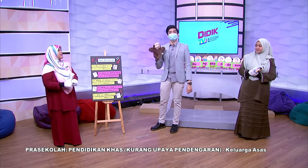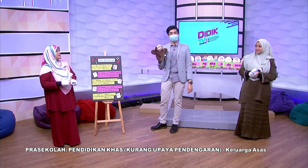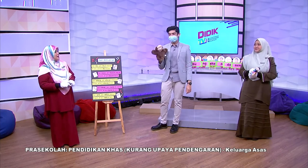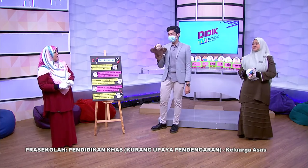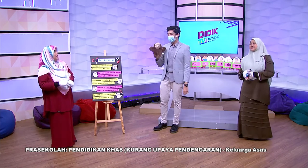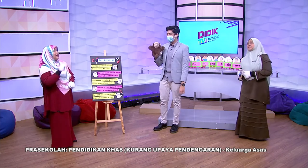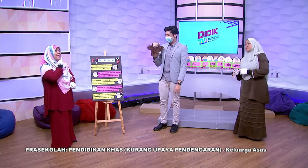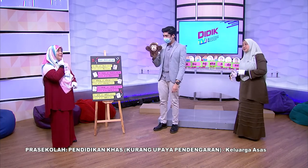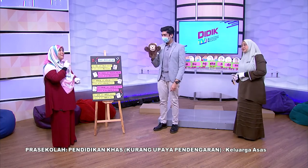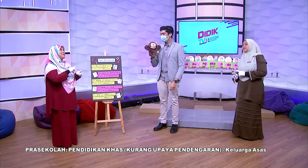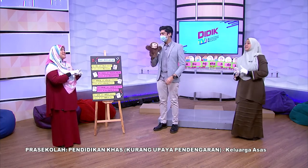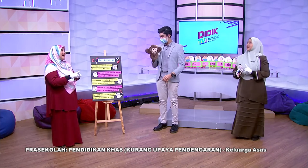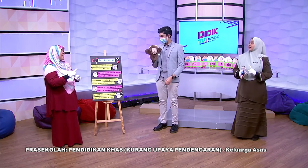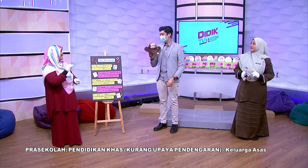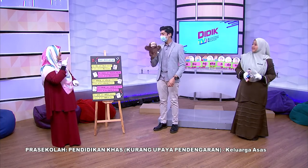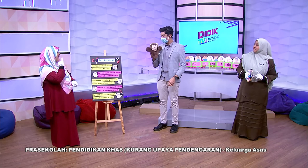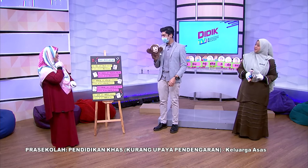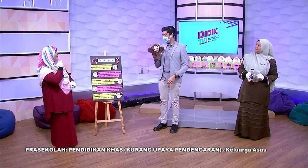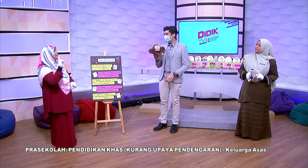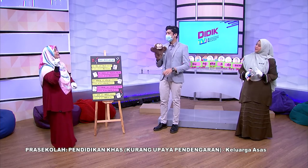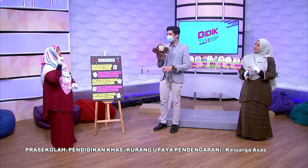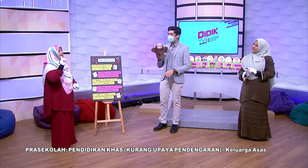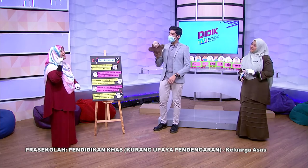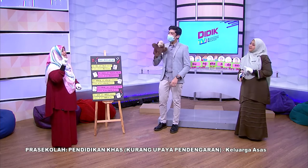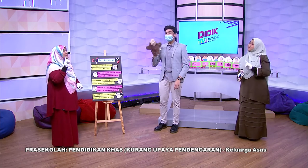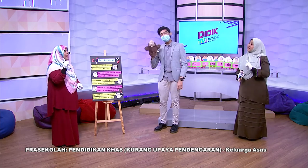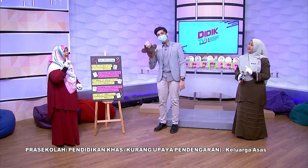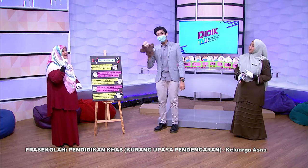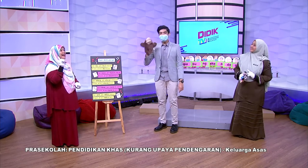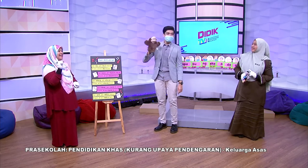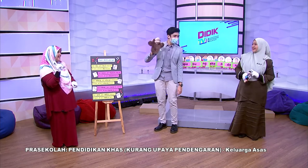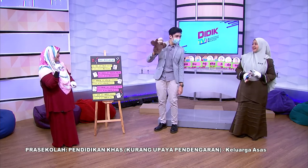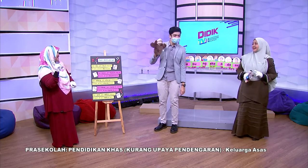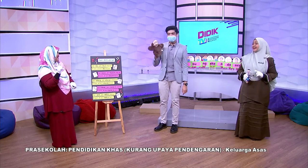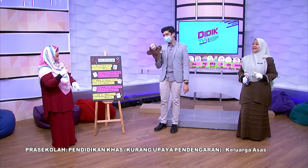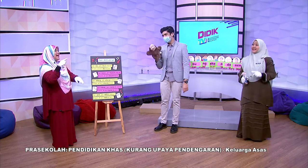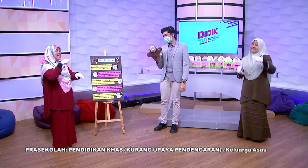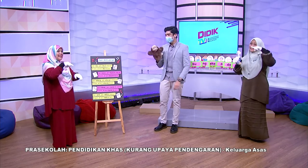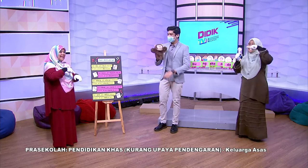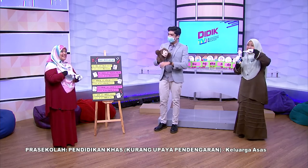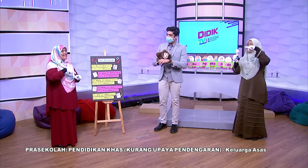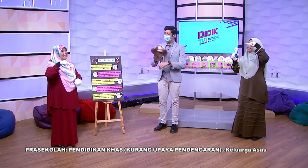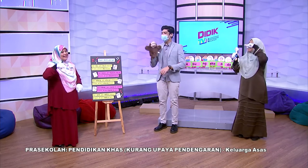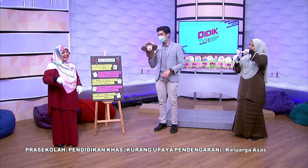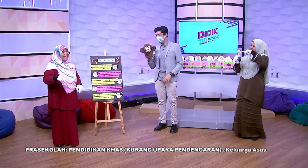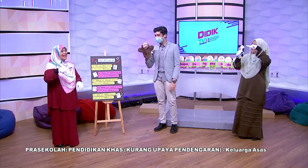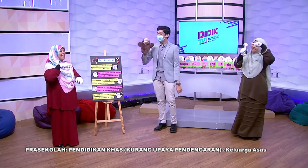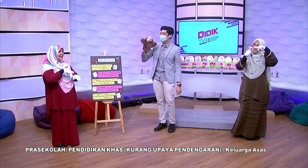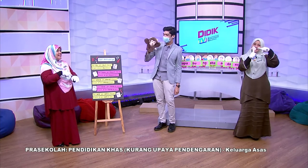Si Ibu jadi Ibu dimana disini di